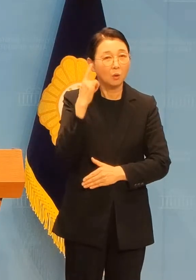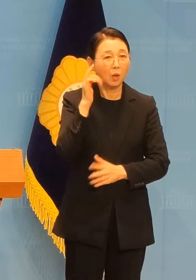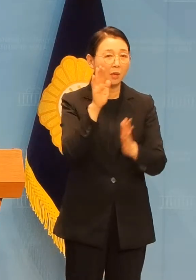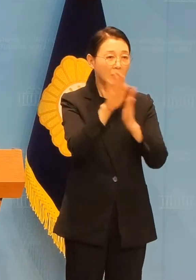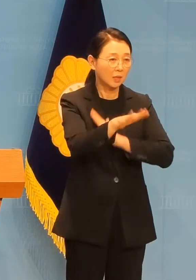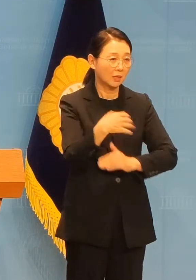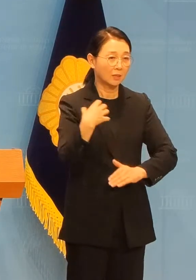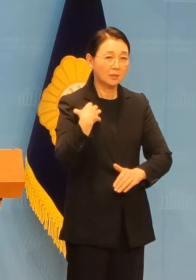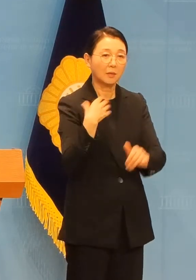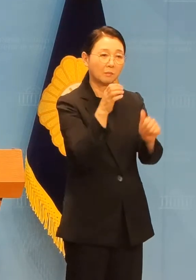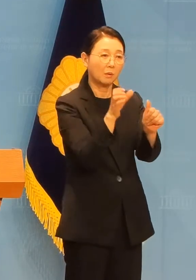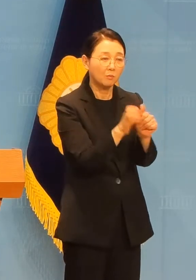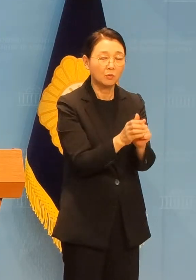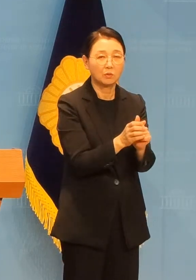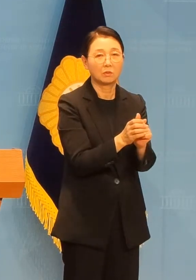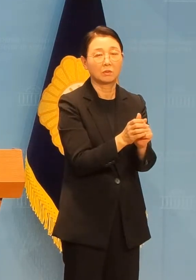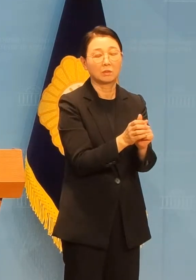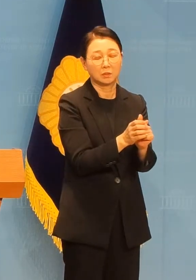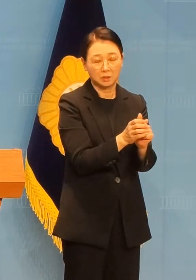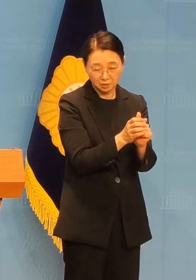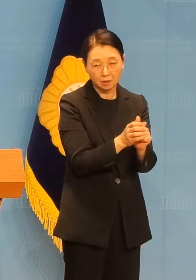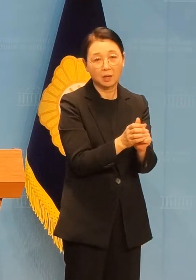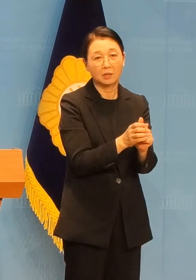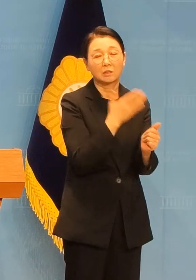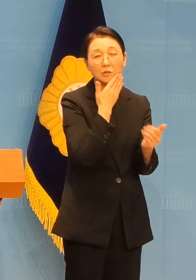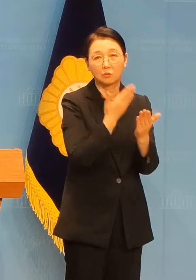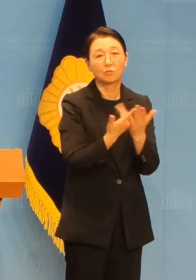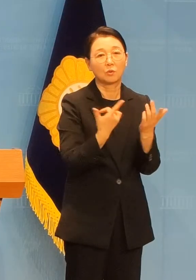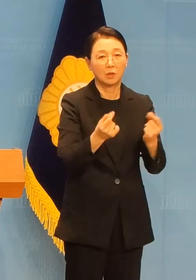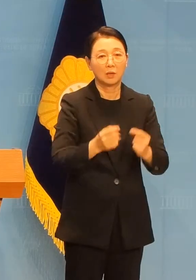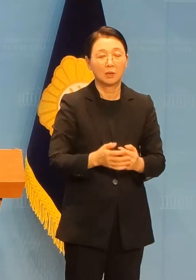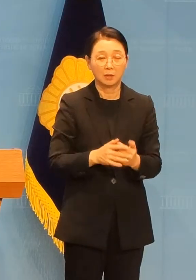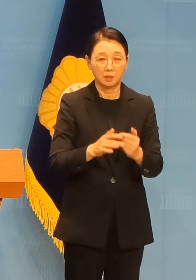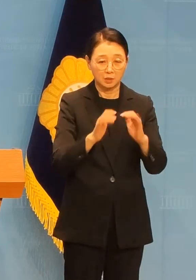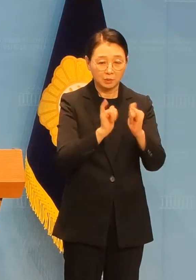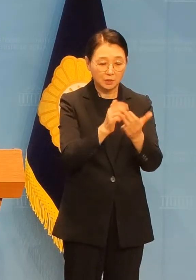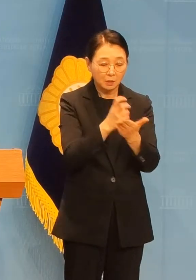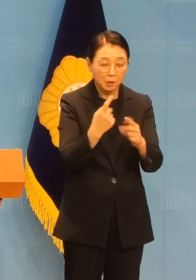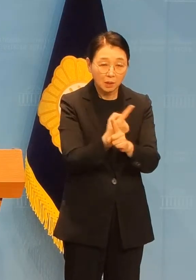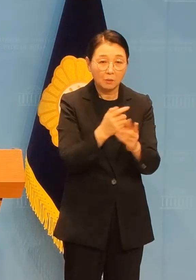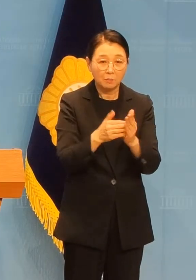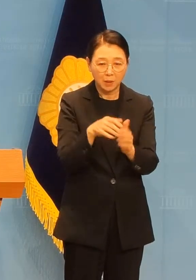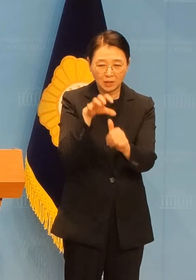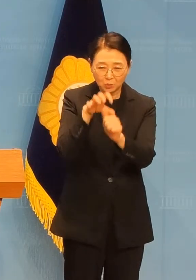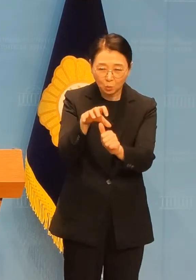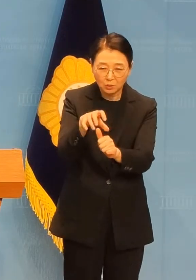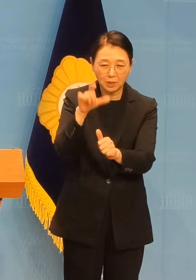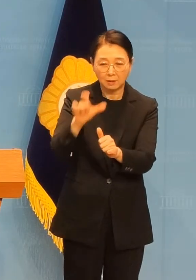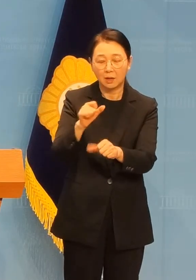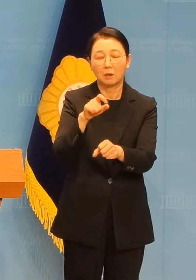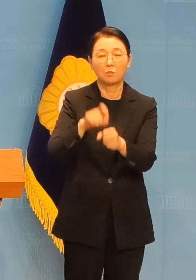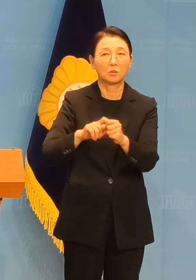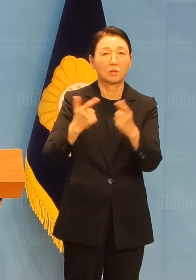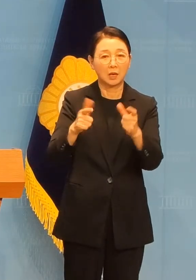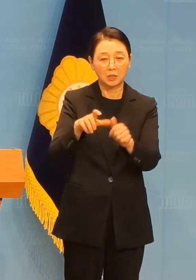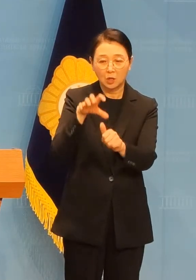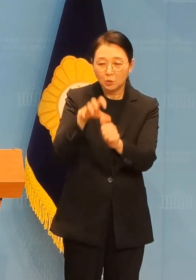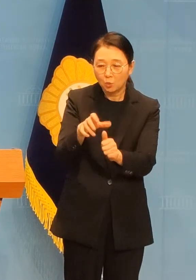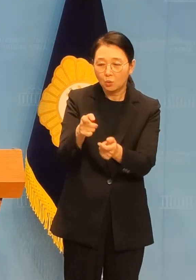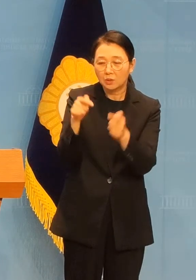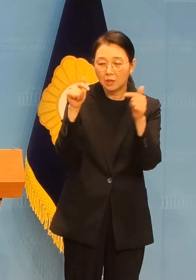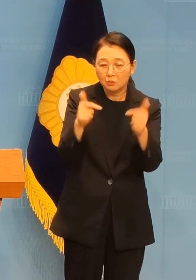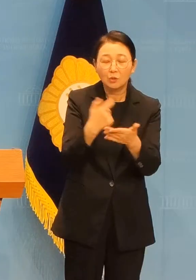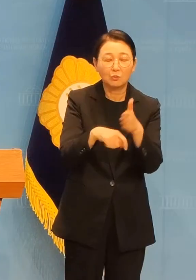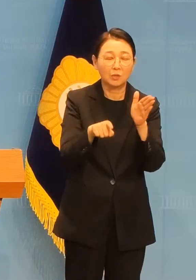묻는 역할에 집중해야 합니다. 즉 이번 민법 개정안은 통제 강화를 위한 법이 아니라 통제를 줄이기 위한 법으로